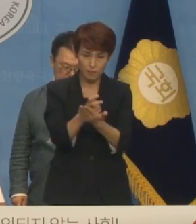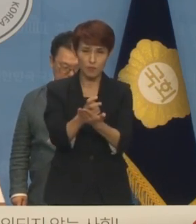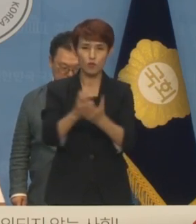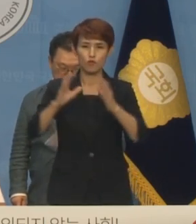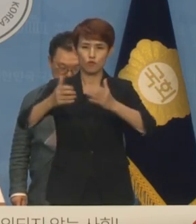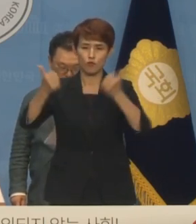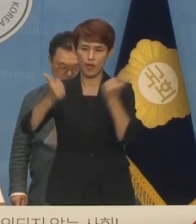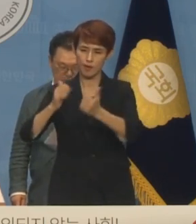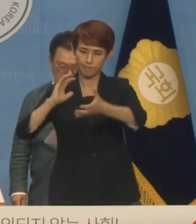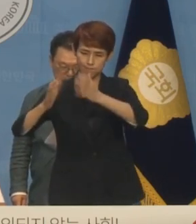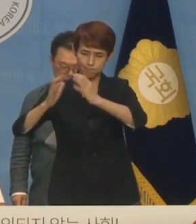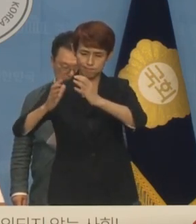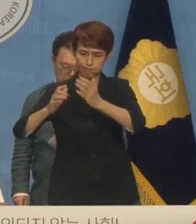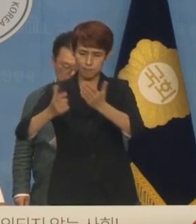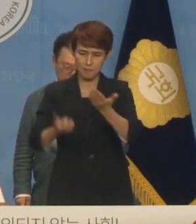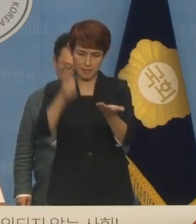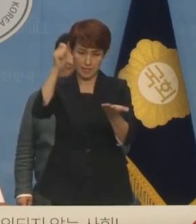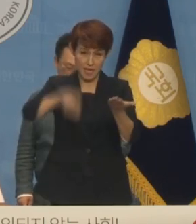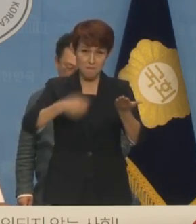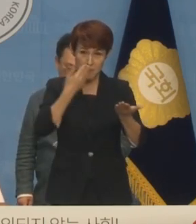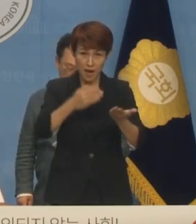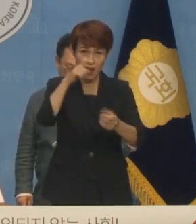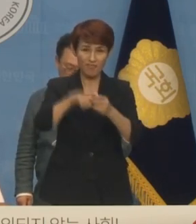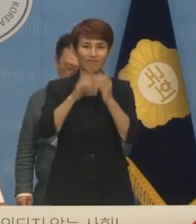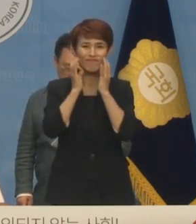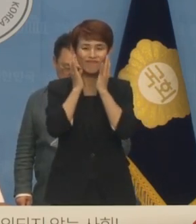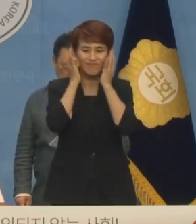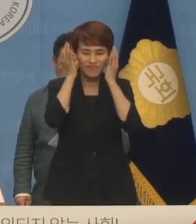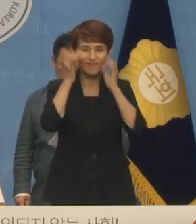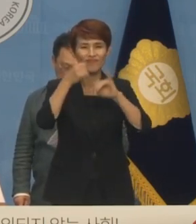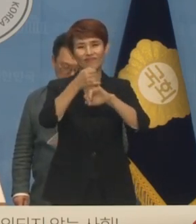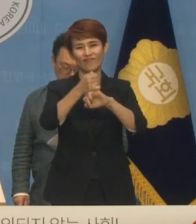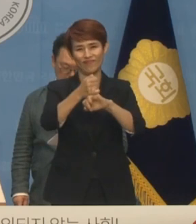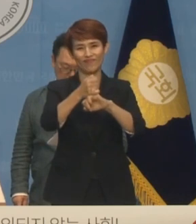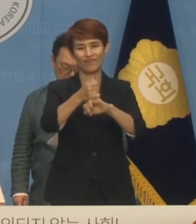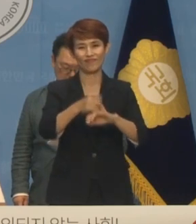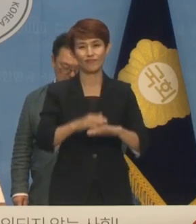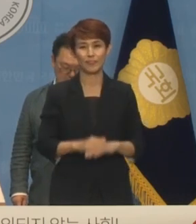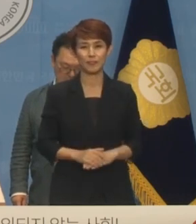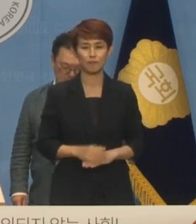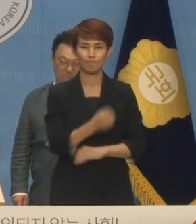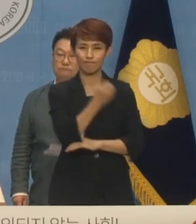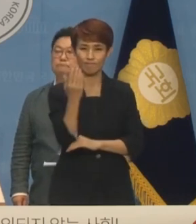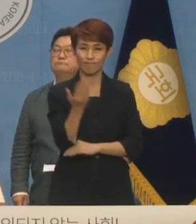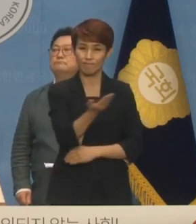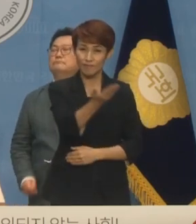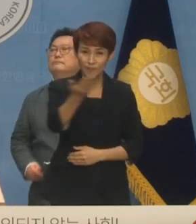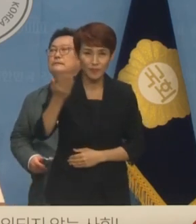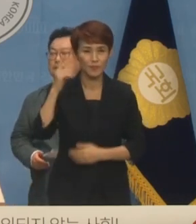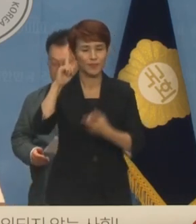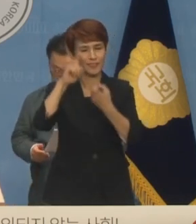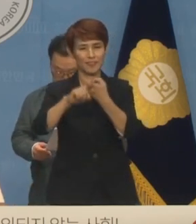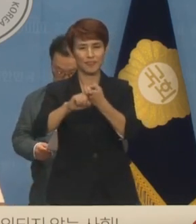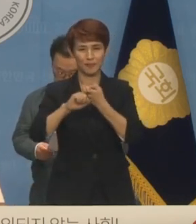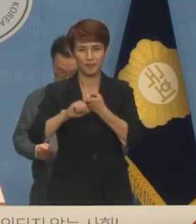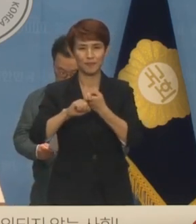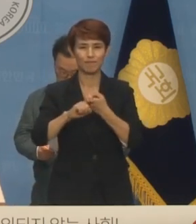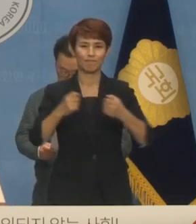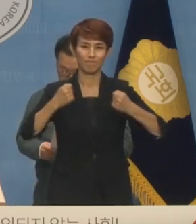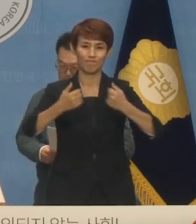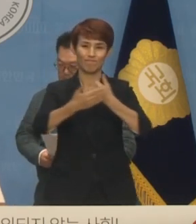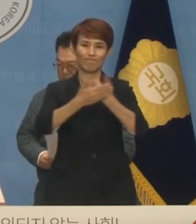조속히 논의되고 통과될 수 있도록 최선을 다하겠습니다. 언론과 국민 여러분의 많은 관심과